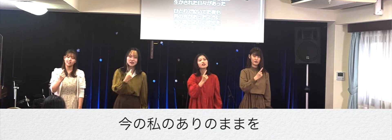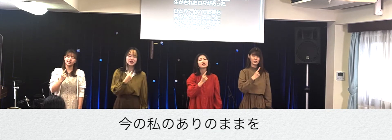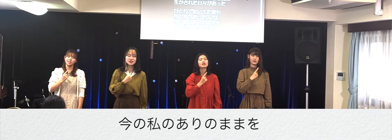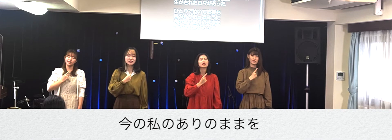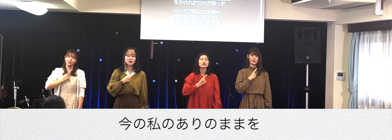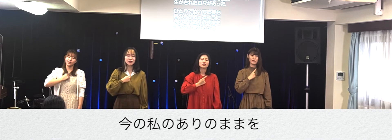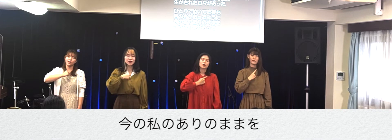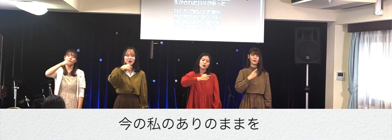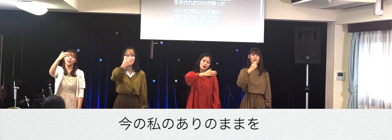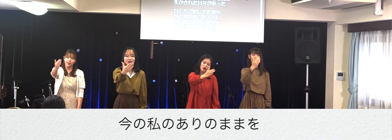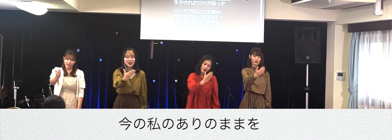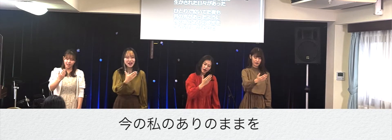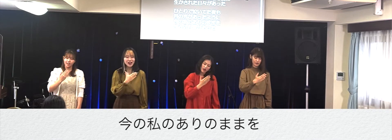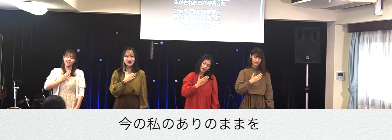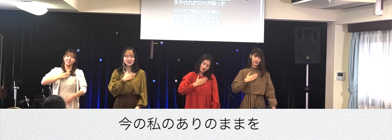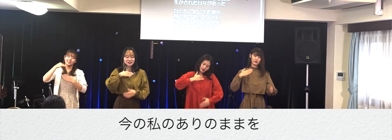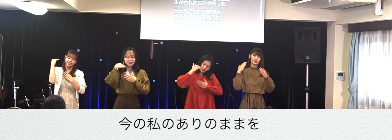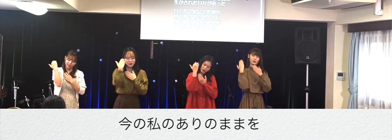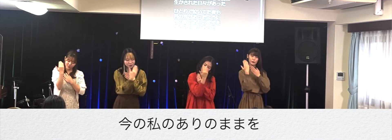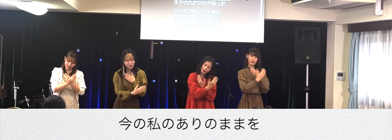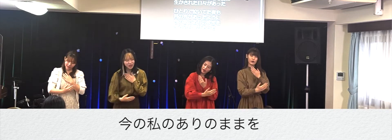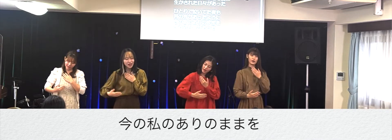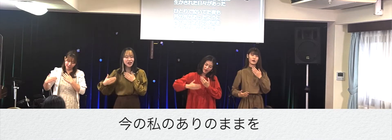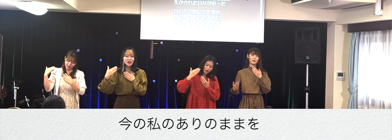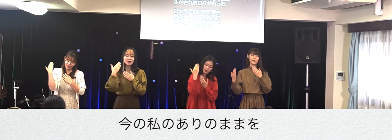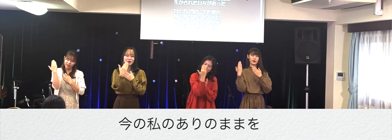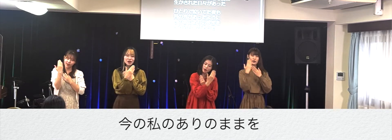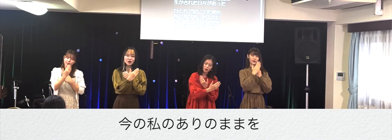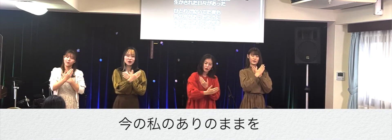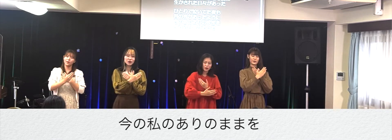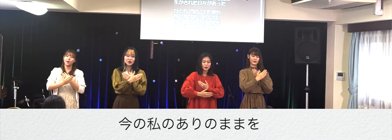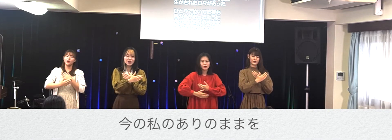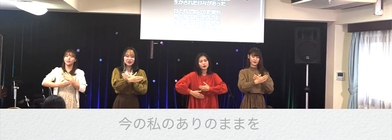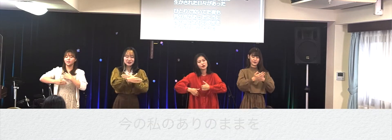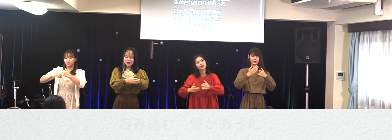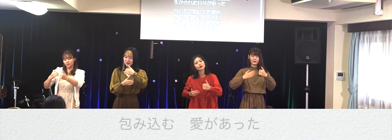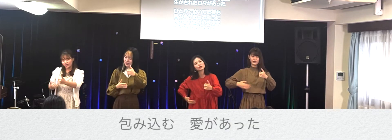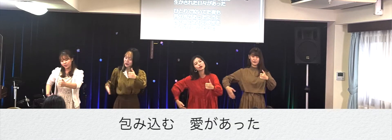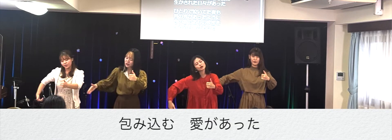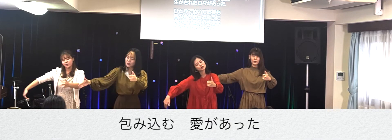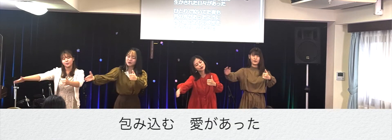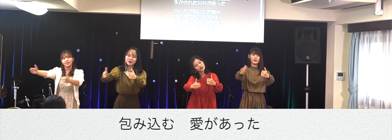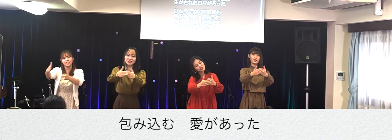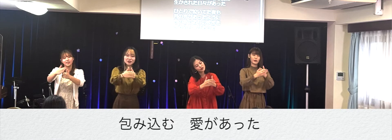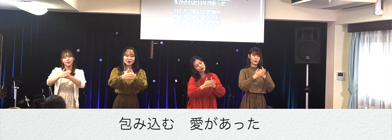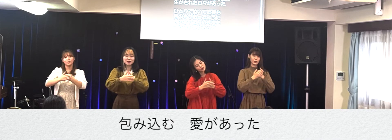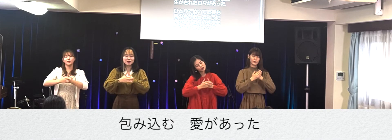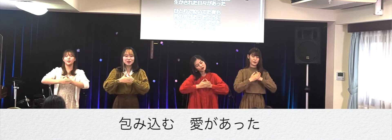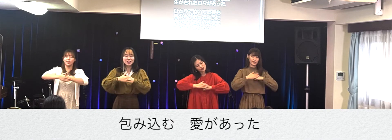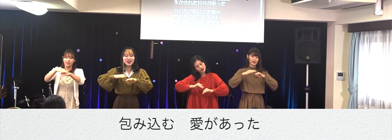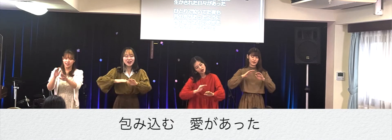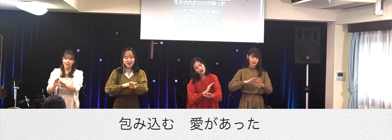私のありのままを包み込む